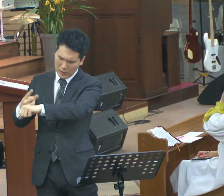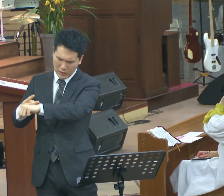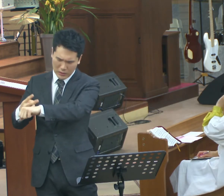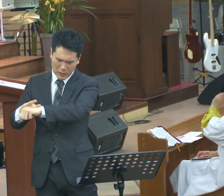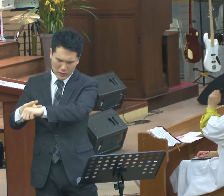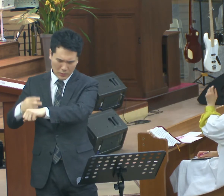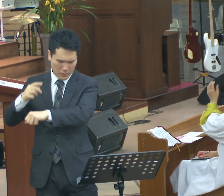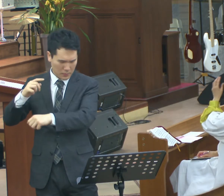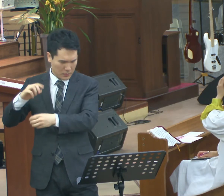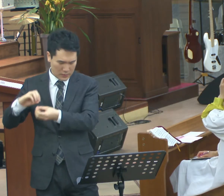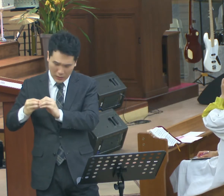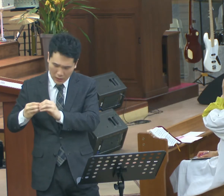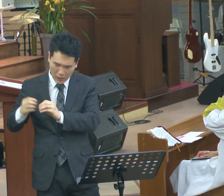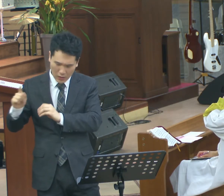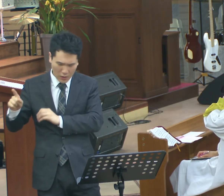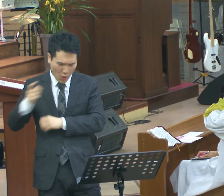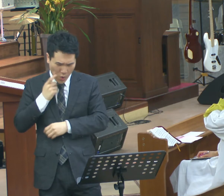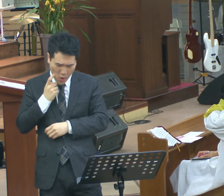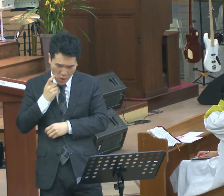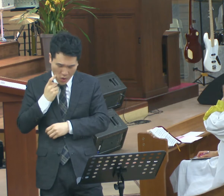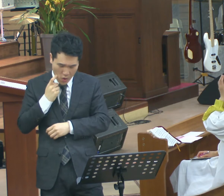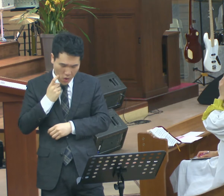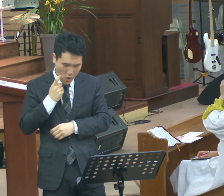좀 안 되다 보면 이제 그때 하나님